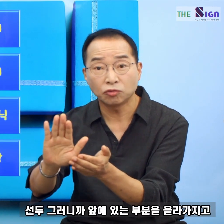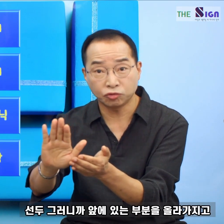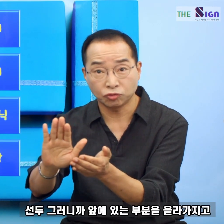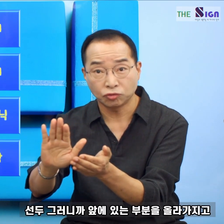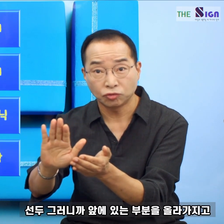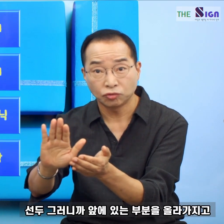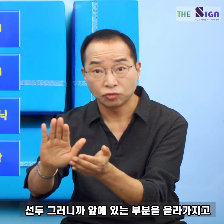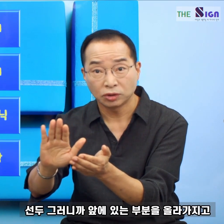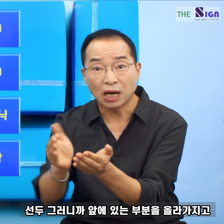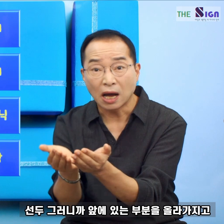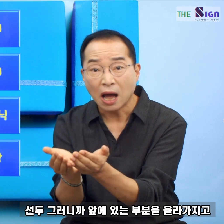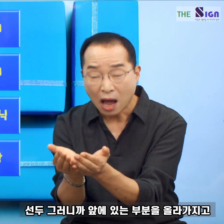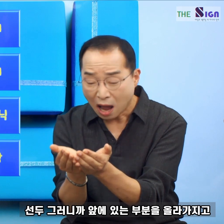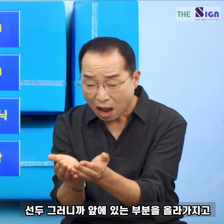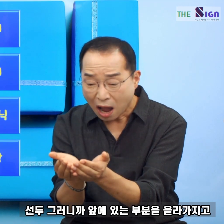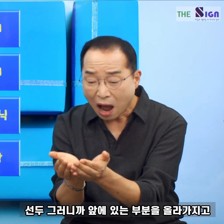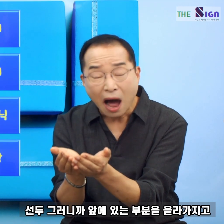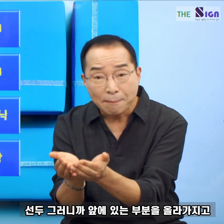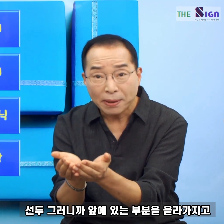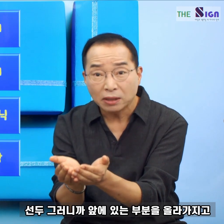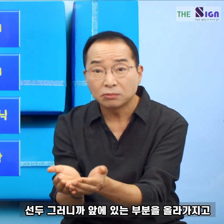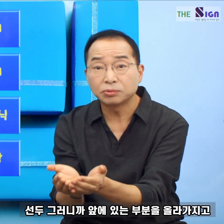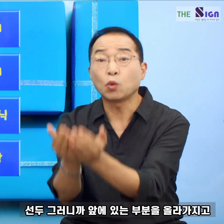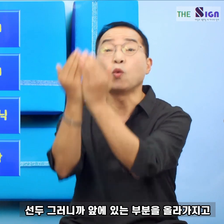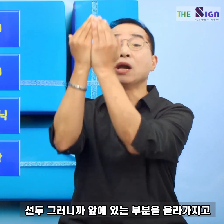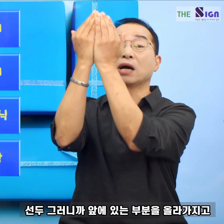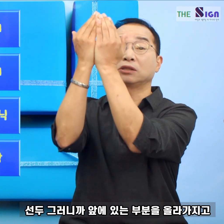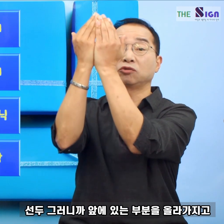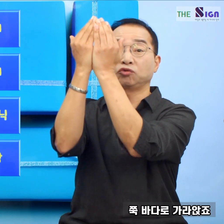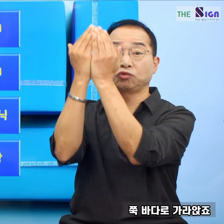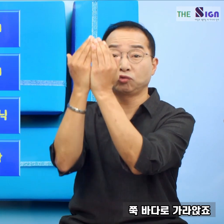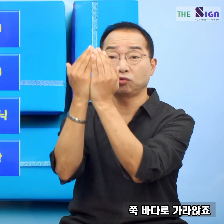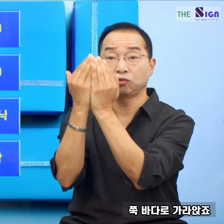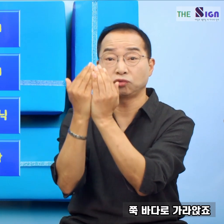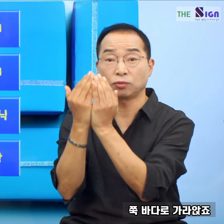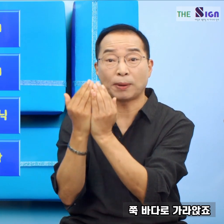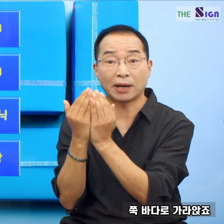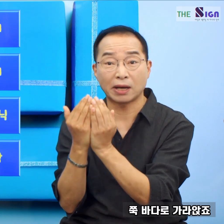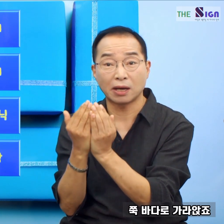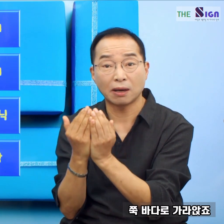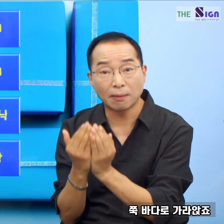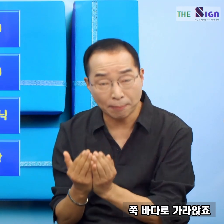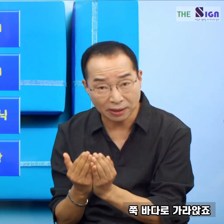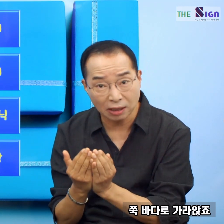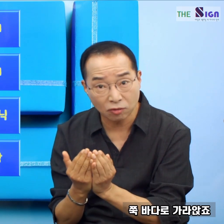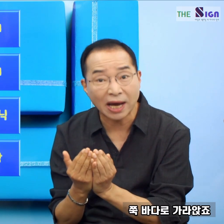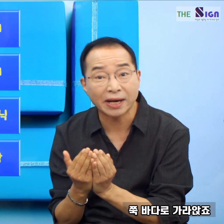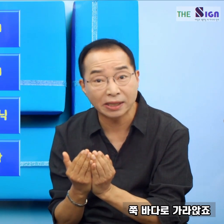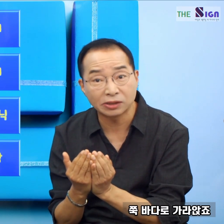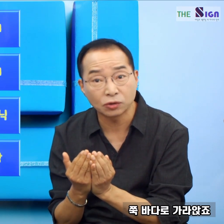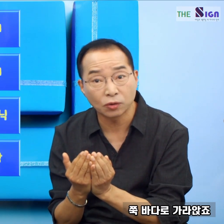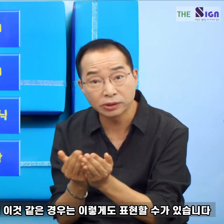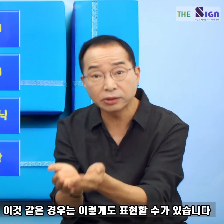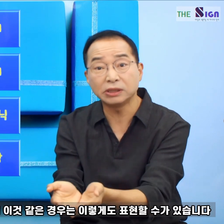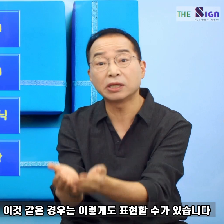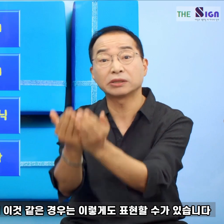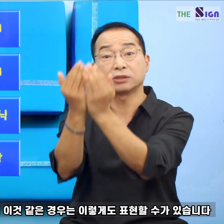선두, 그러니까 앞에 있는 부분이 올라가지고 쭉 바다로 가라앉죠. 그래서 이 같은